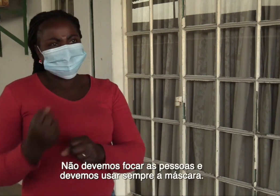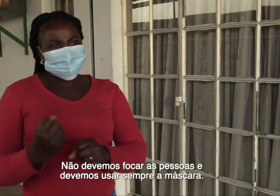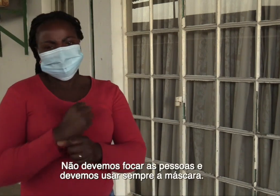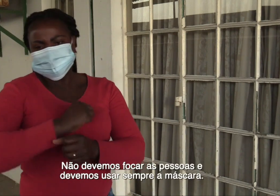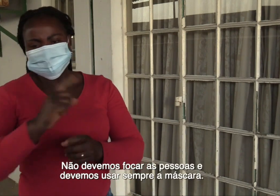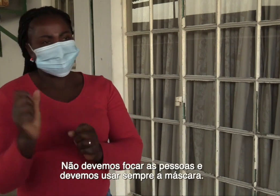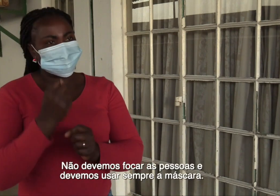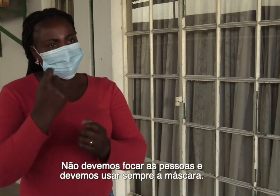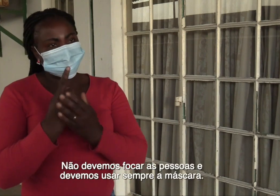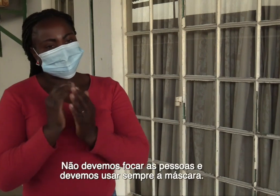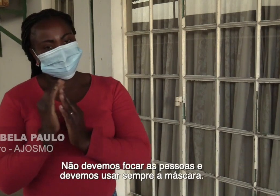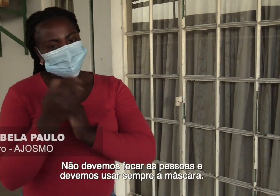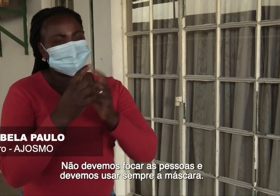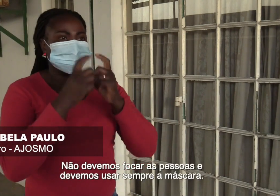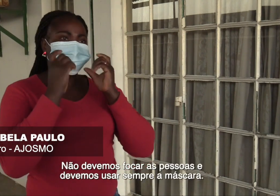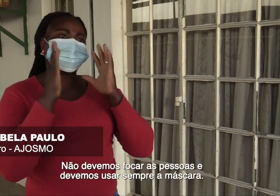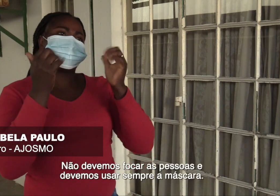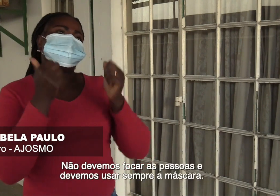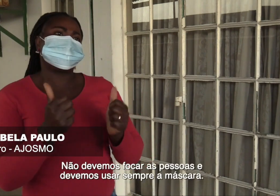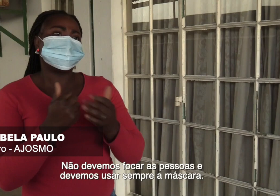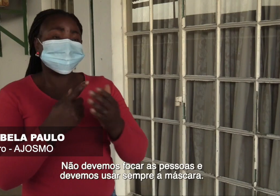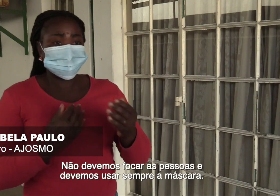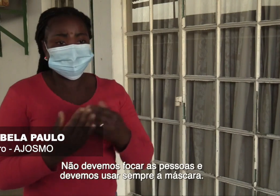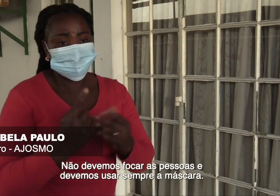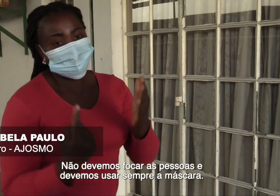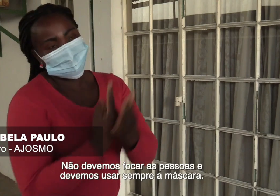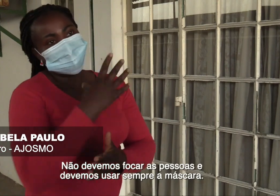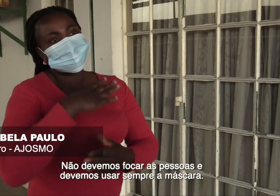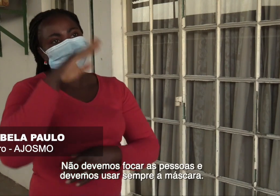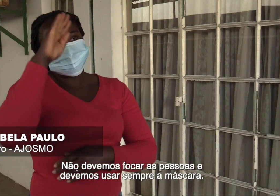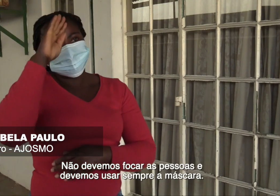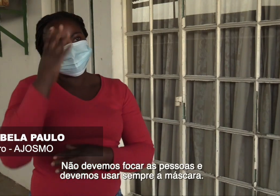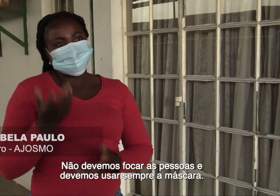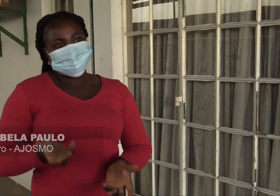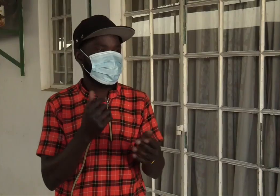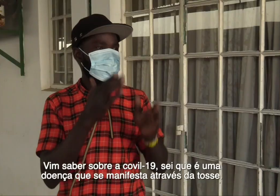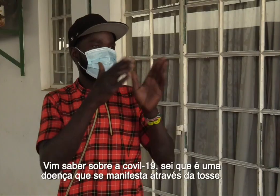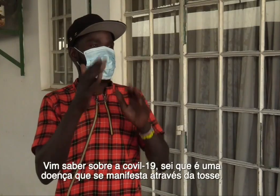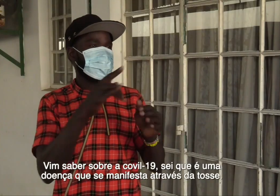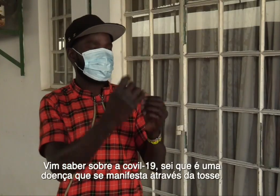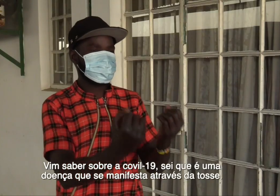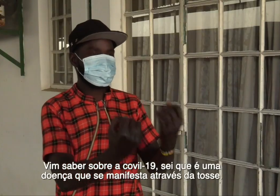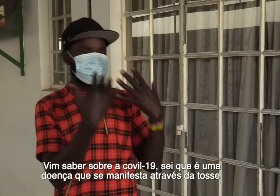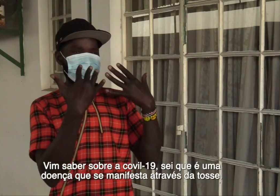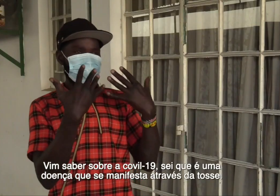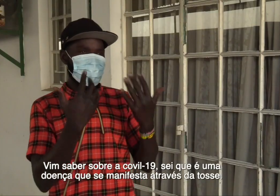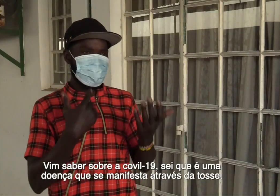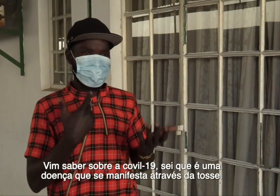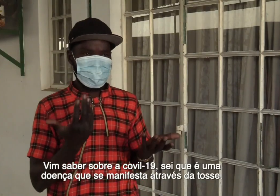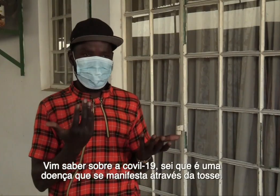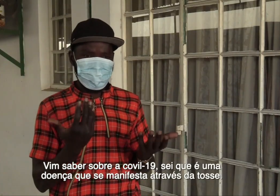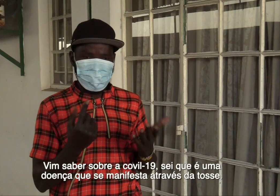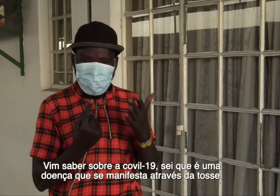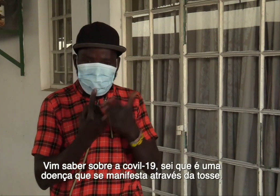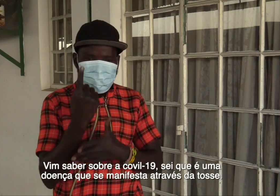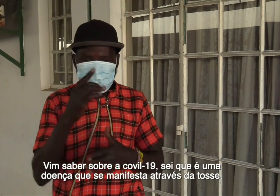Não é possível tocar, as pessoas sempre devem estar protegidas e usarem máscara. Vim ouvir sobre